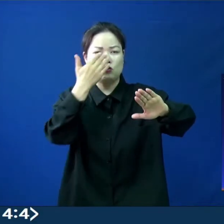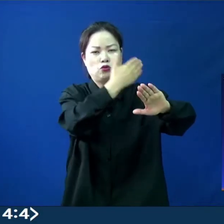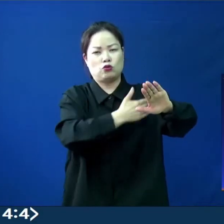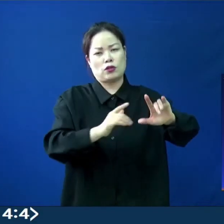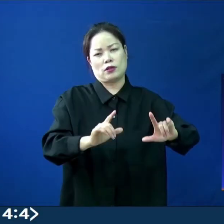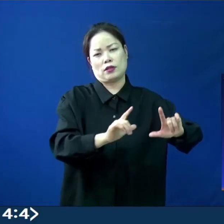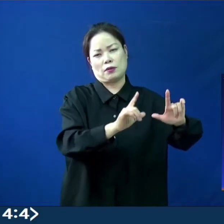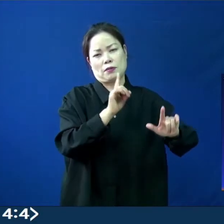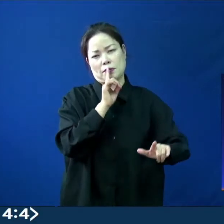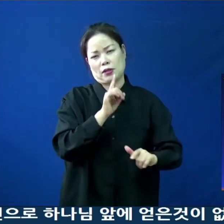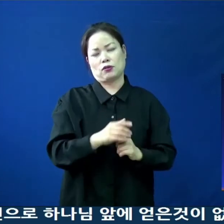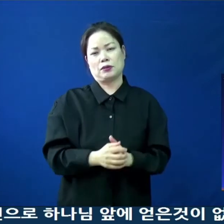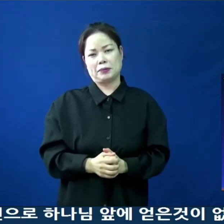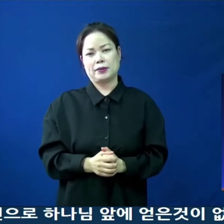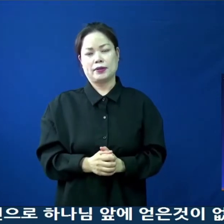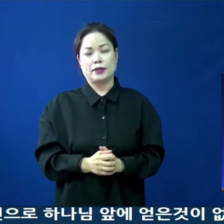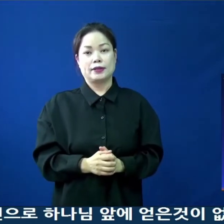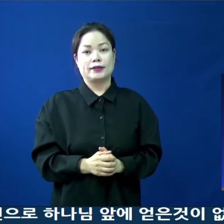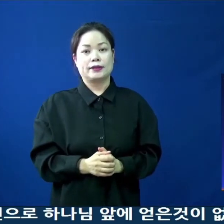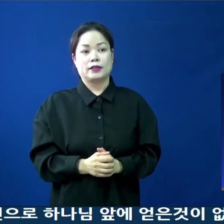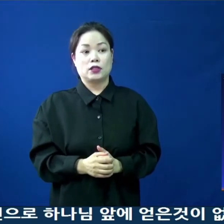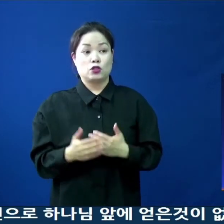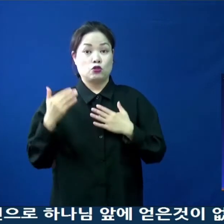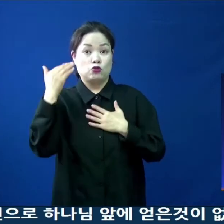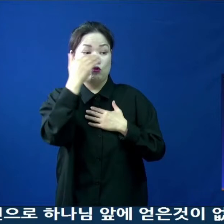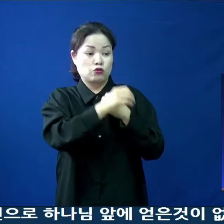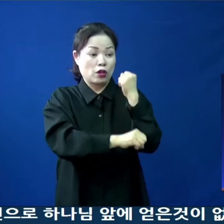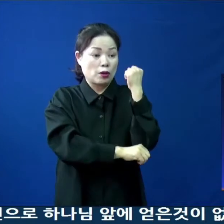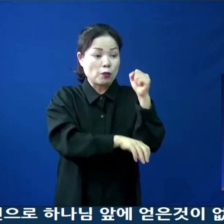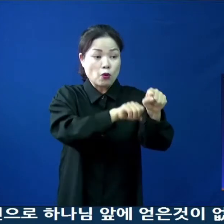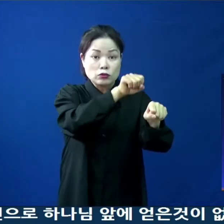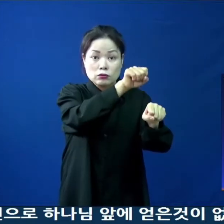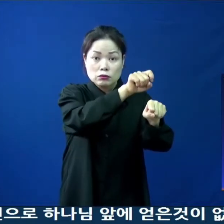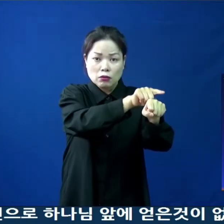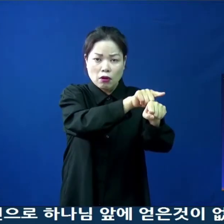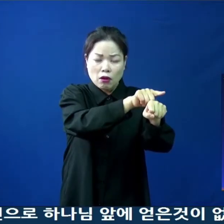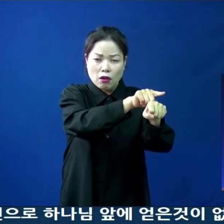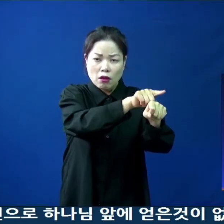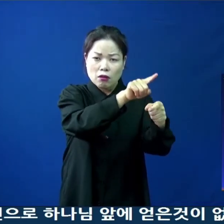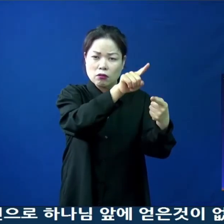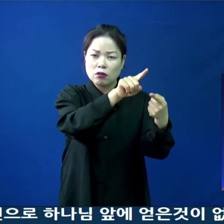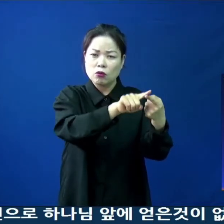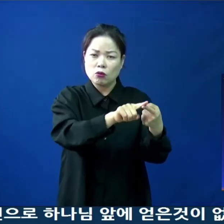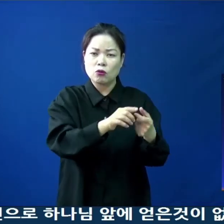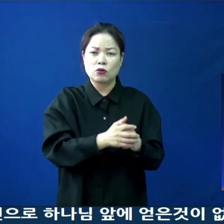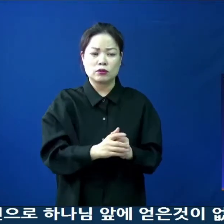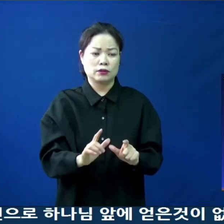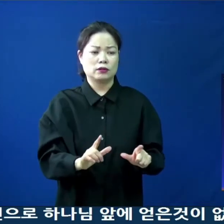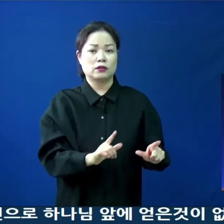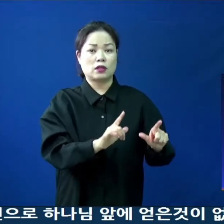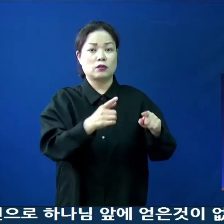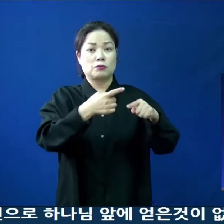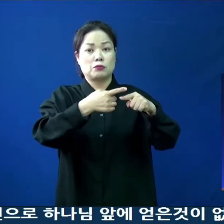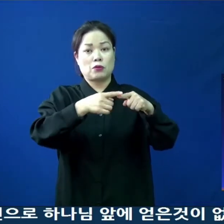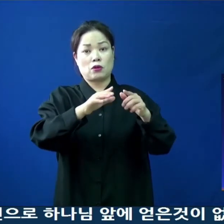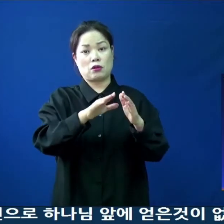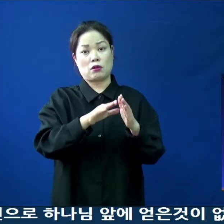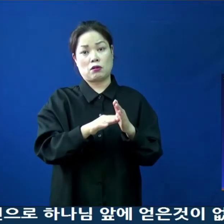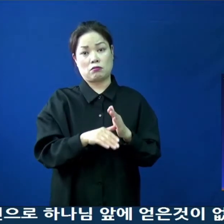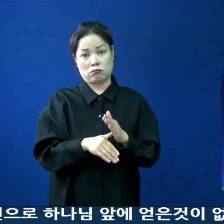삶을 이야기합니다. 그러니까 육의 본성을 따라서 그가 산 것을 평가할